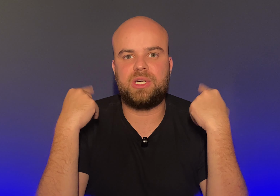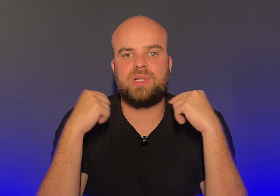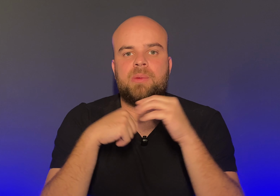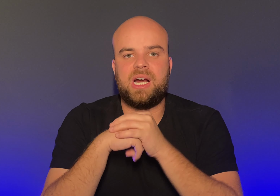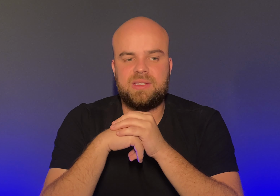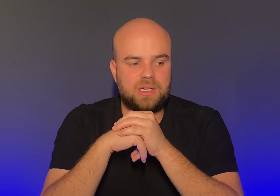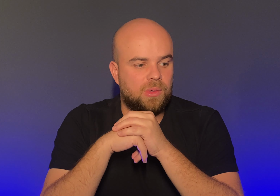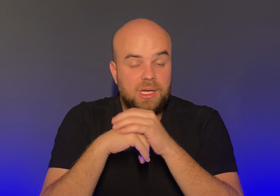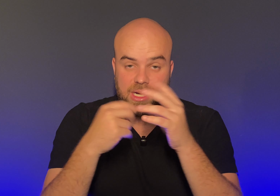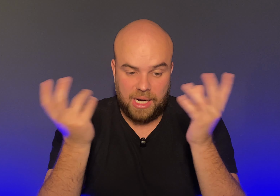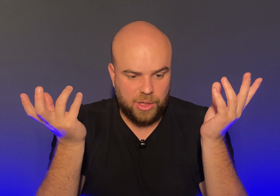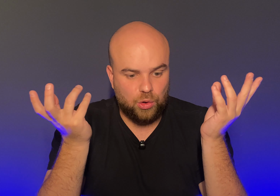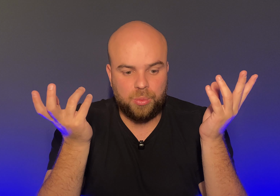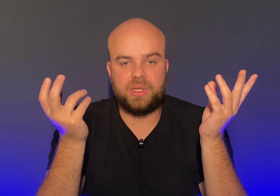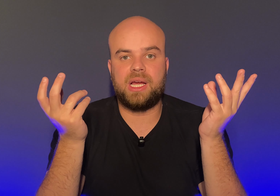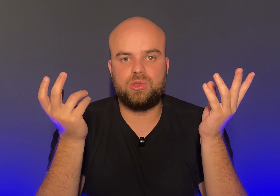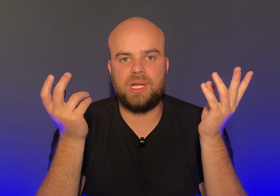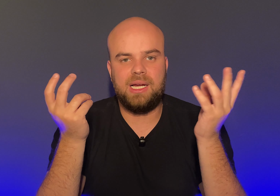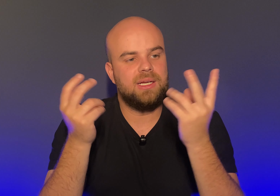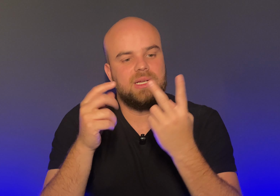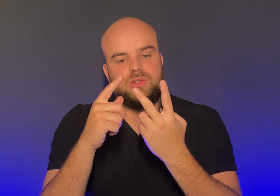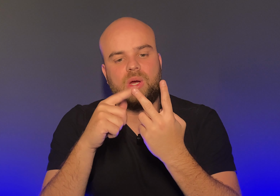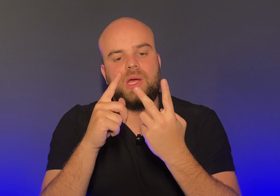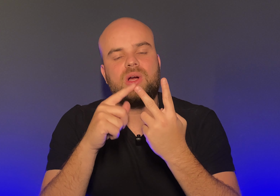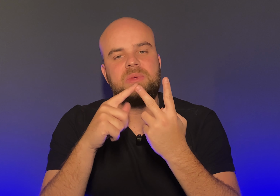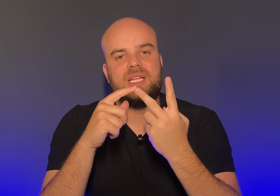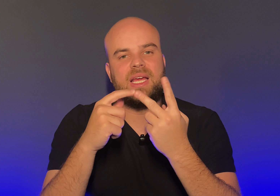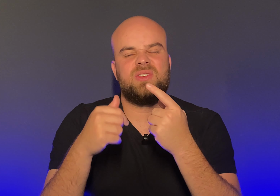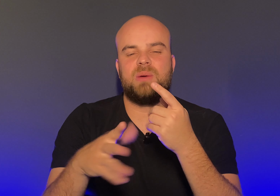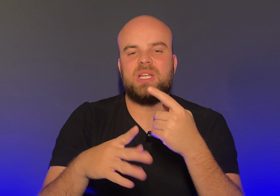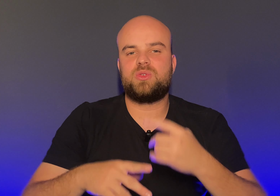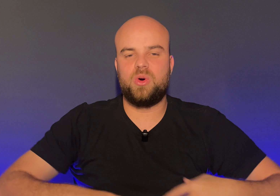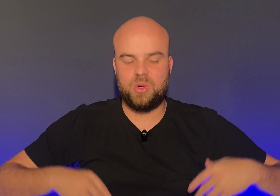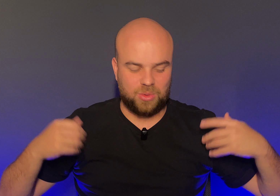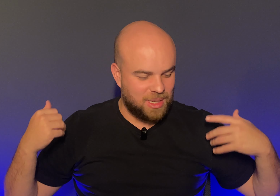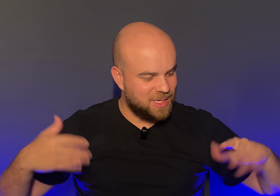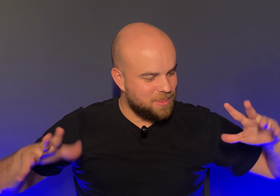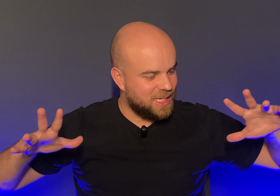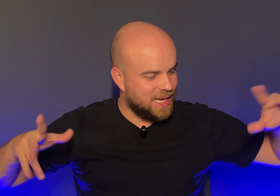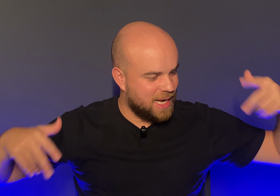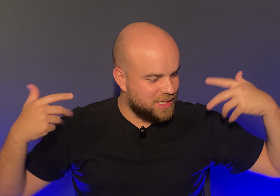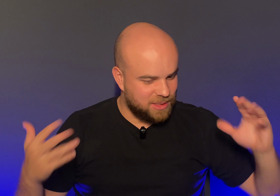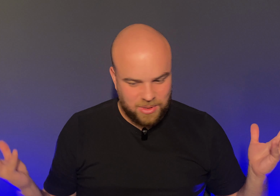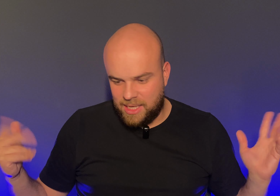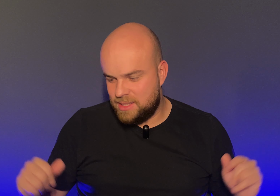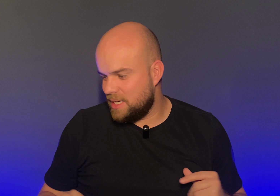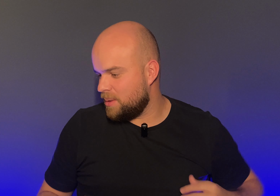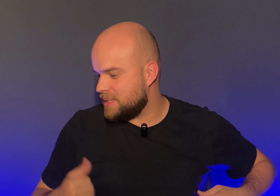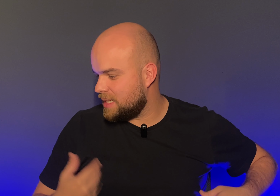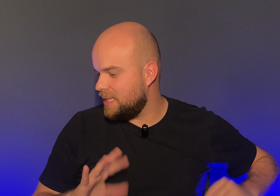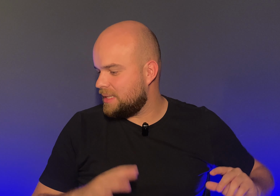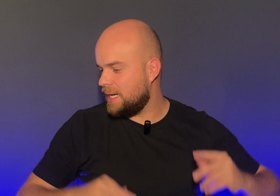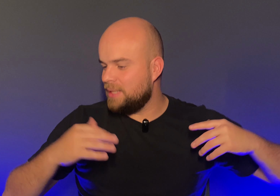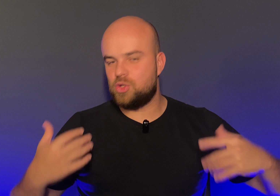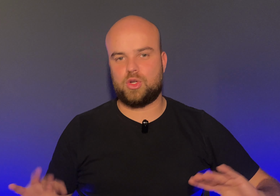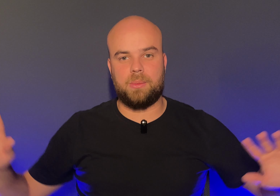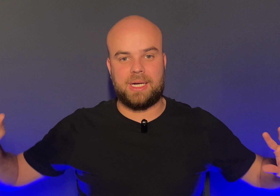vezes para ajudar a marcação Claro que todo mundo tem que ajudar só que aí o camisa 10 fica mais solto tem mais habilidade eu queria dizer não mas aqui talento sobra